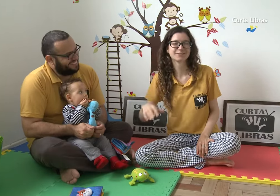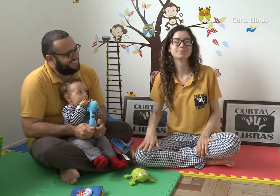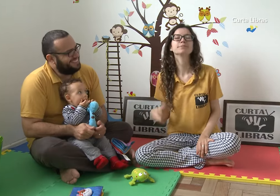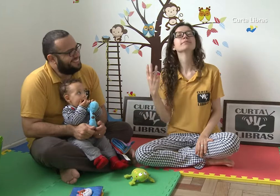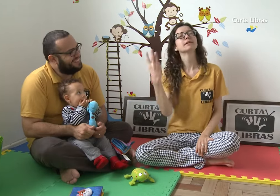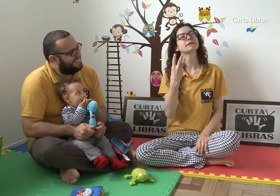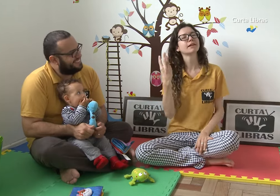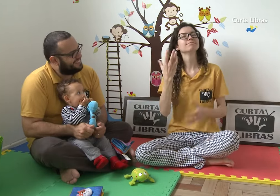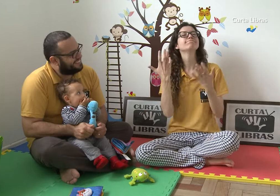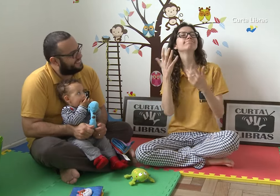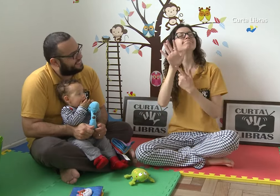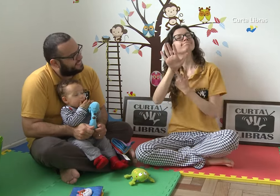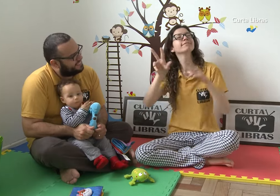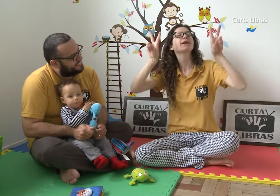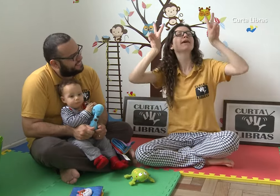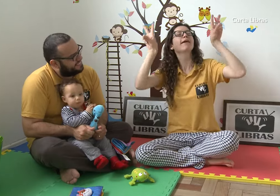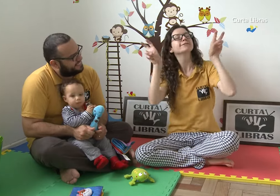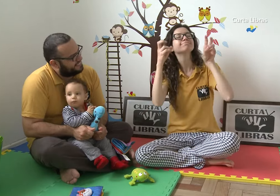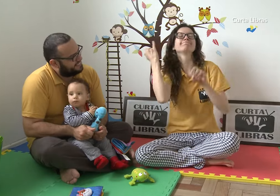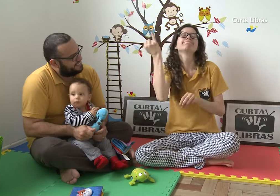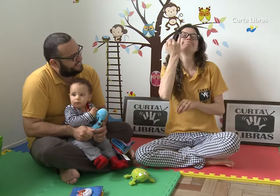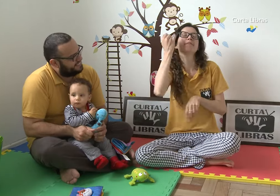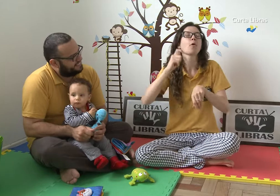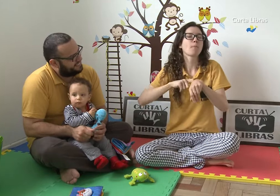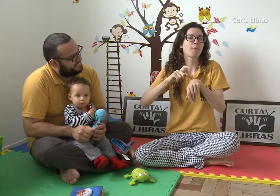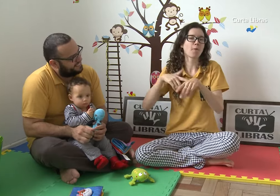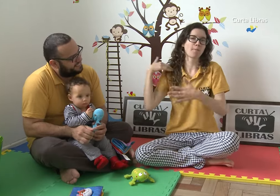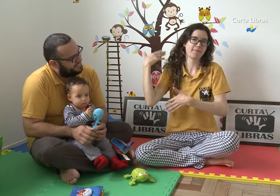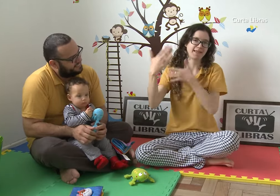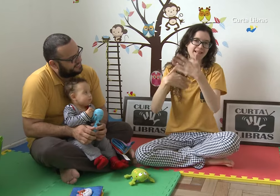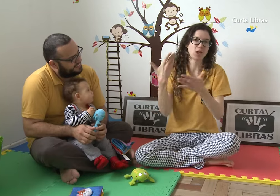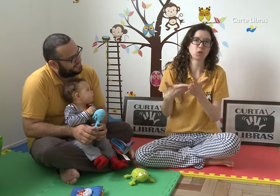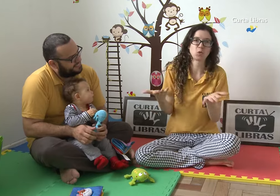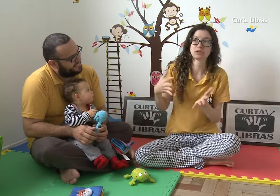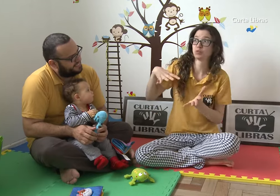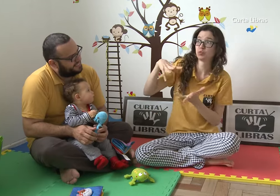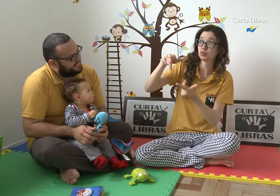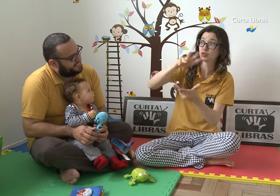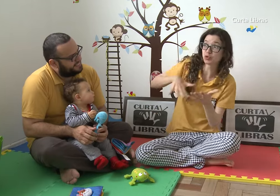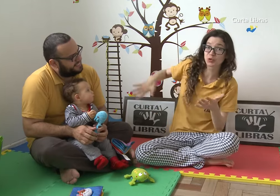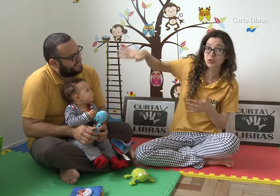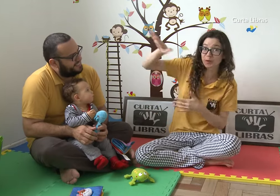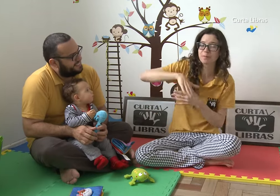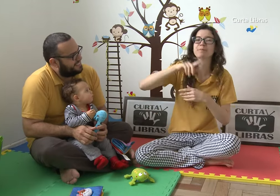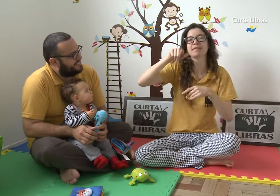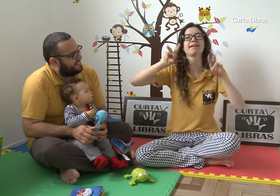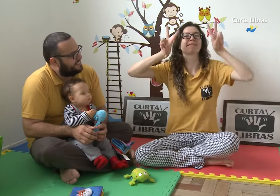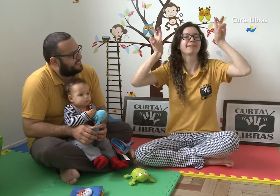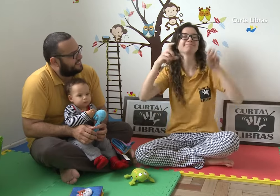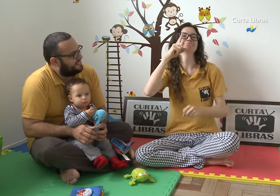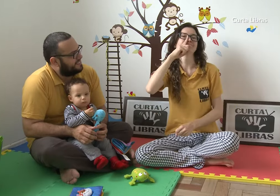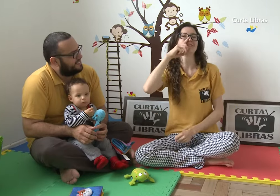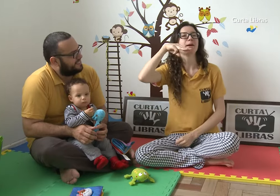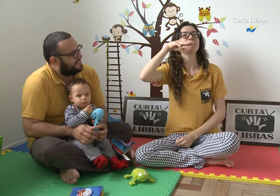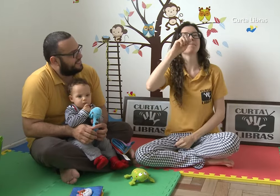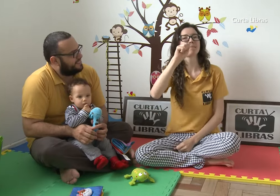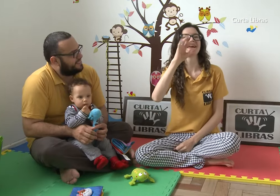dela. Nós três vamos apresentar um assunto muito importante que está muito em voga no mundo hoje. Este